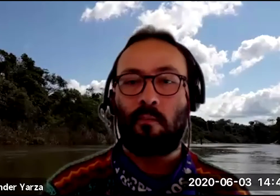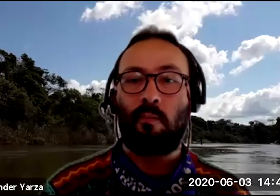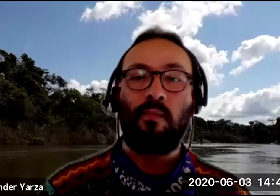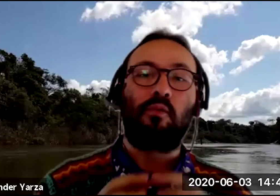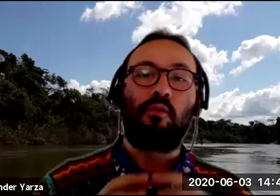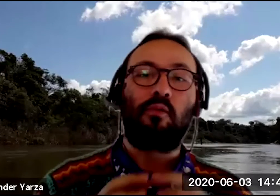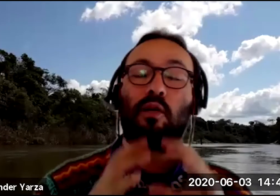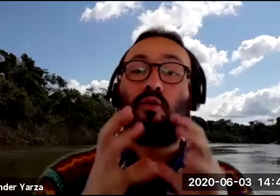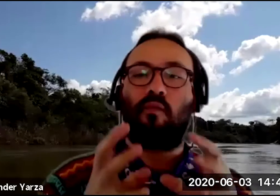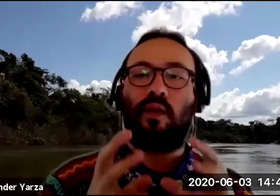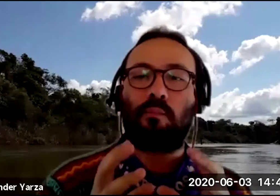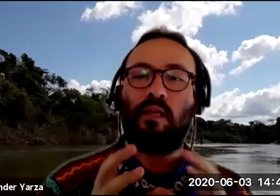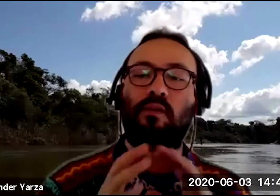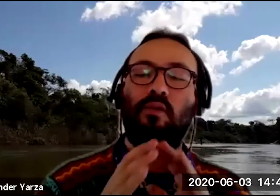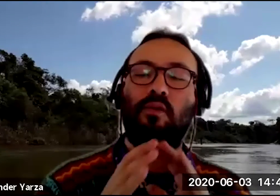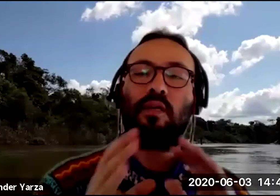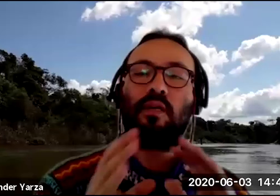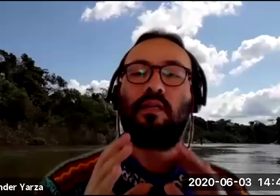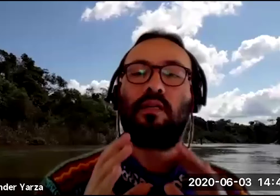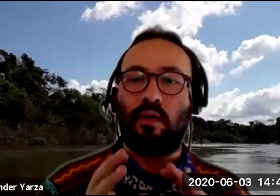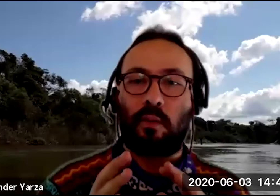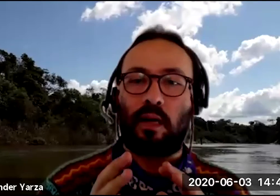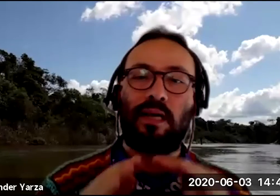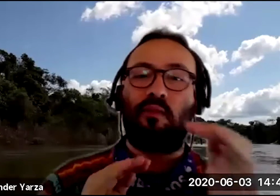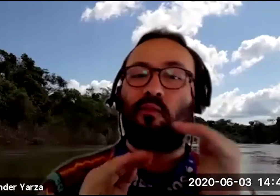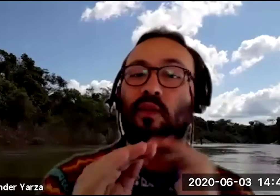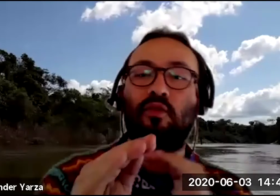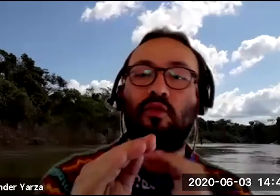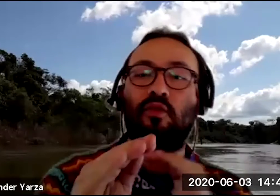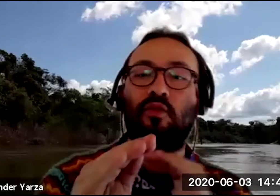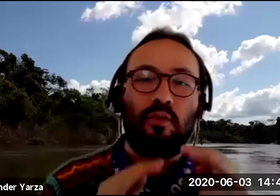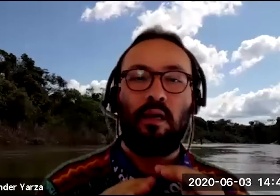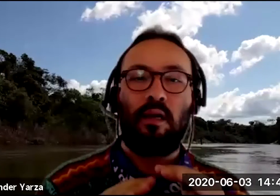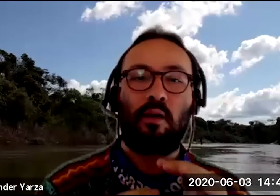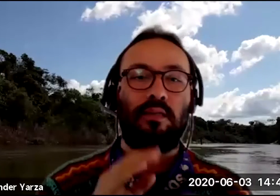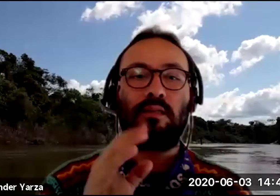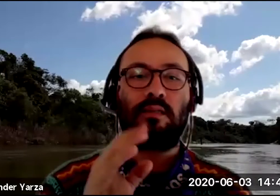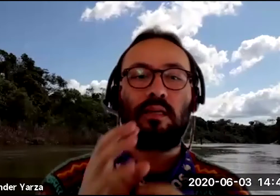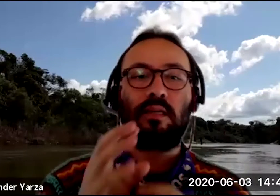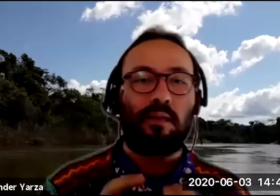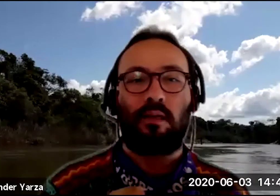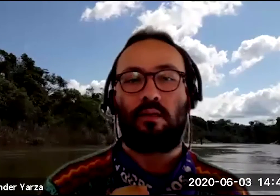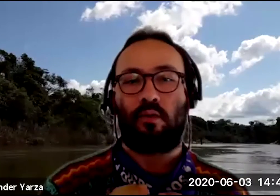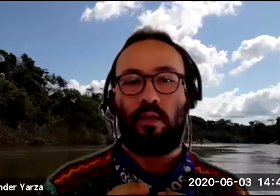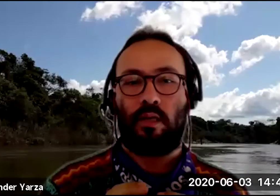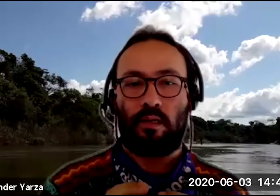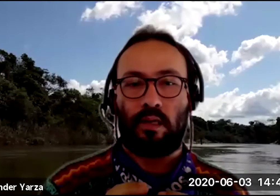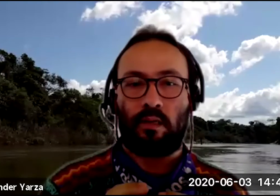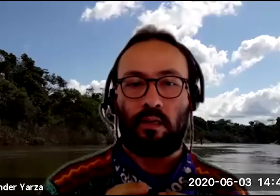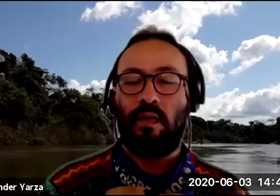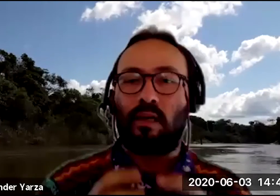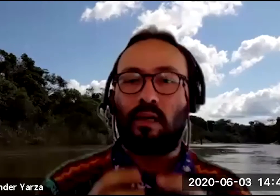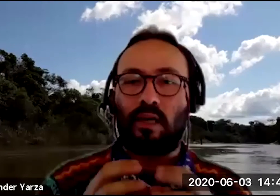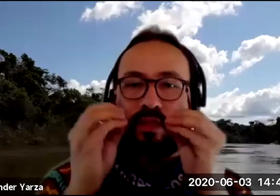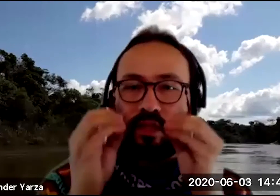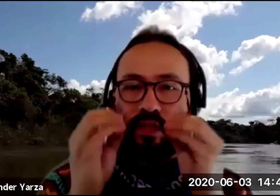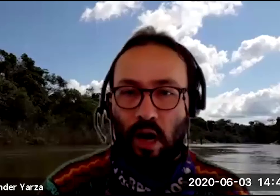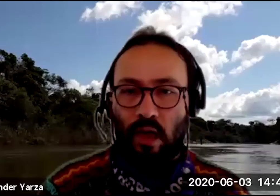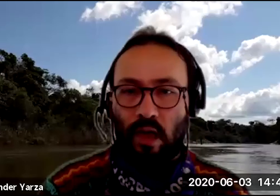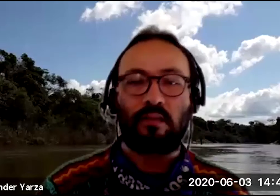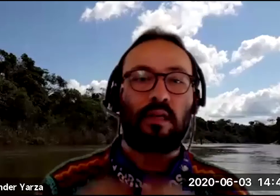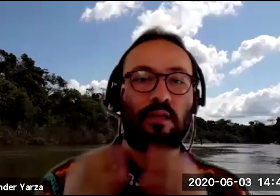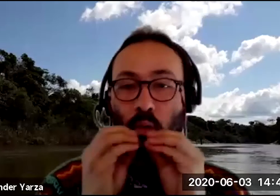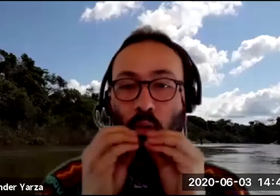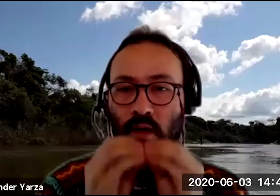solidaridades capilares. Los confinamientos y la nueva normalidad se fisura con estas prácticas de solidaridad, que